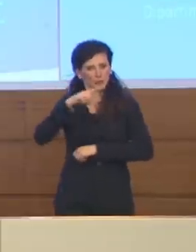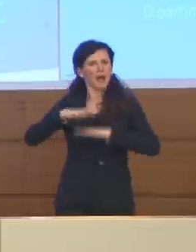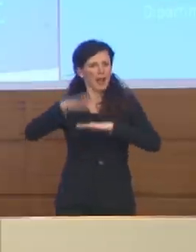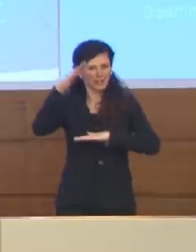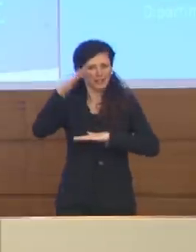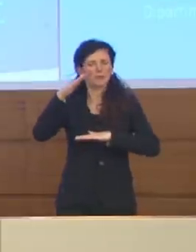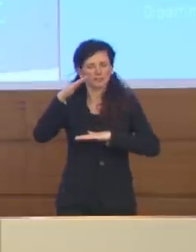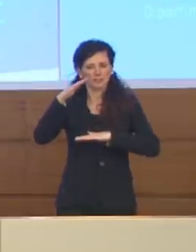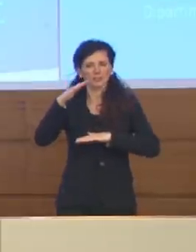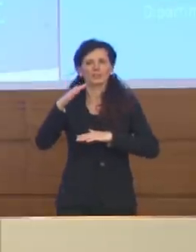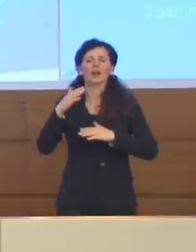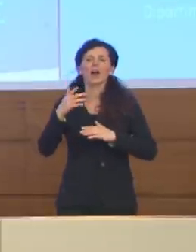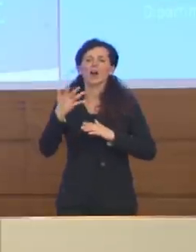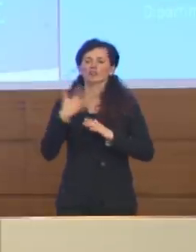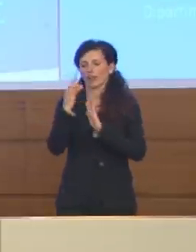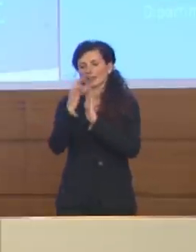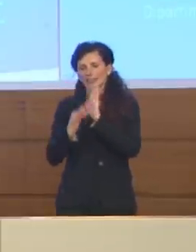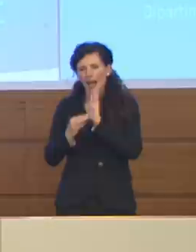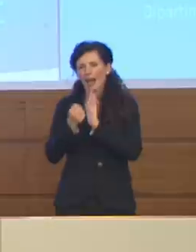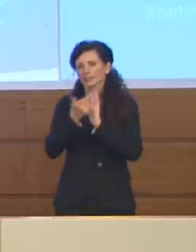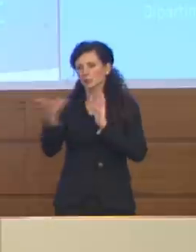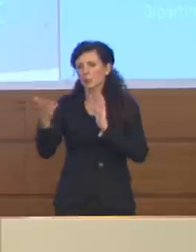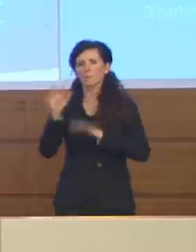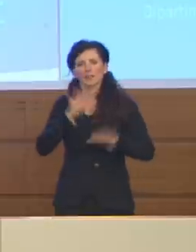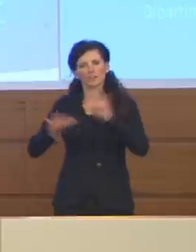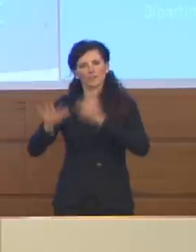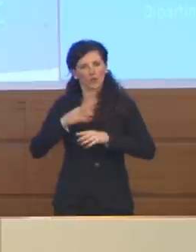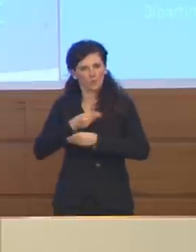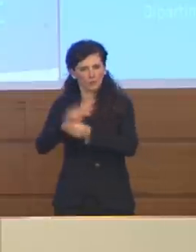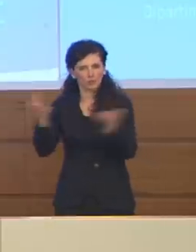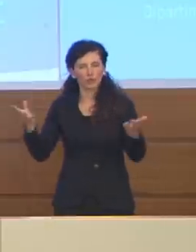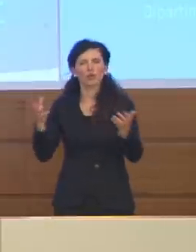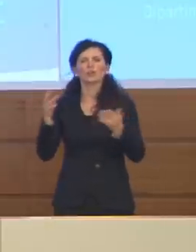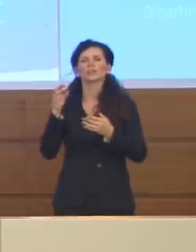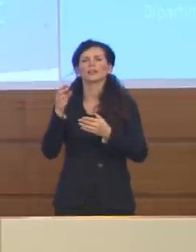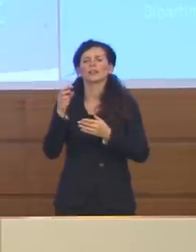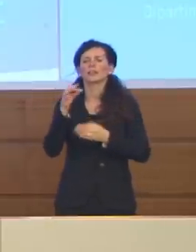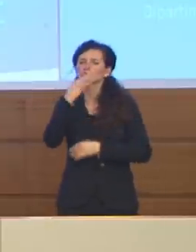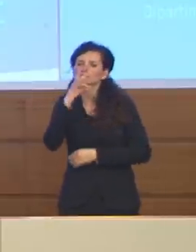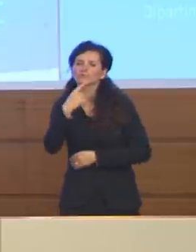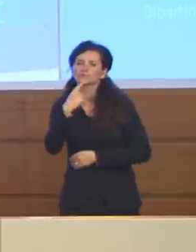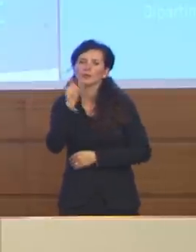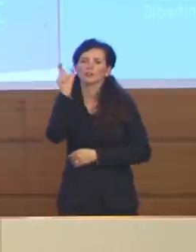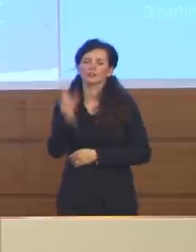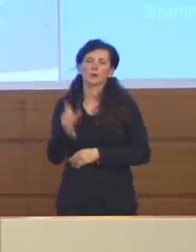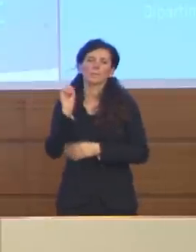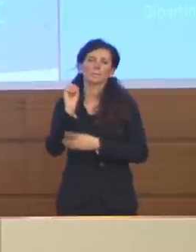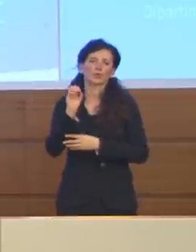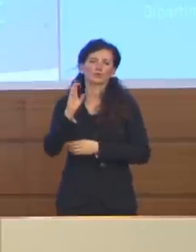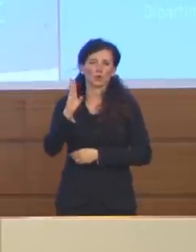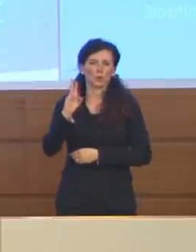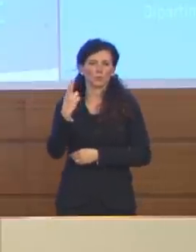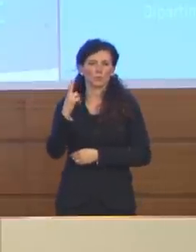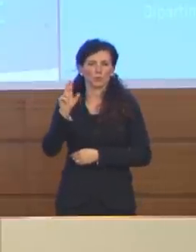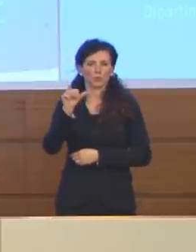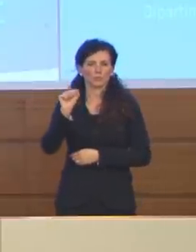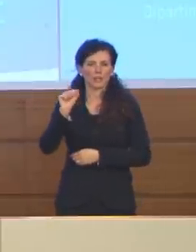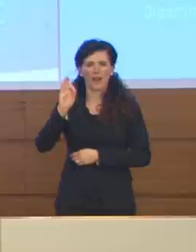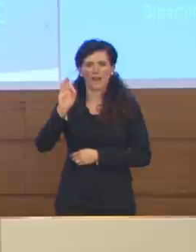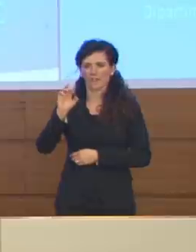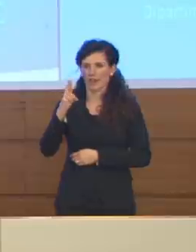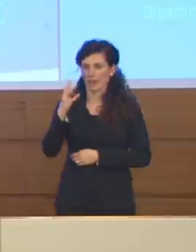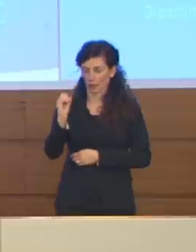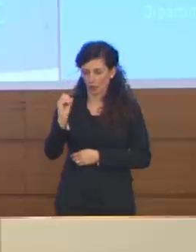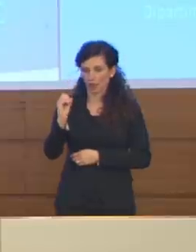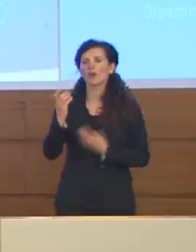e i dati verranno presentati dal proprio store brusaferro tuttavia è